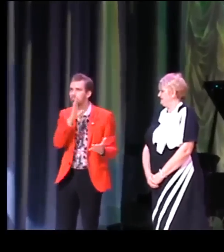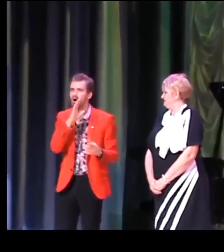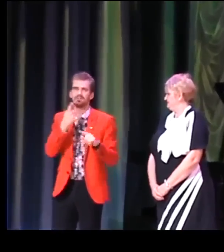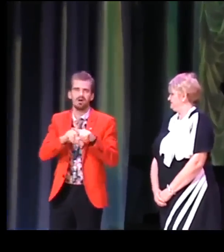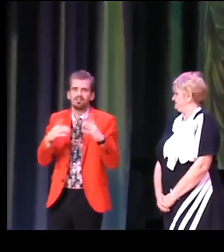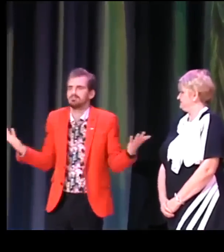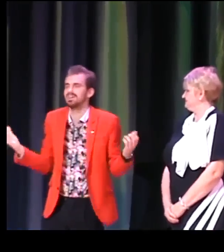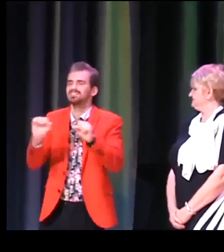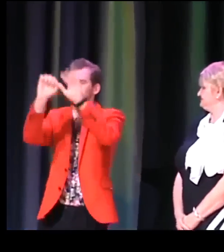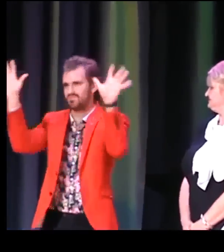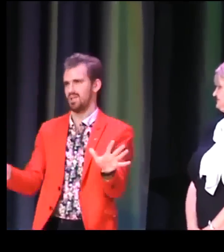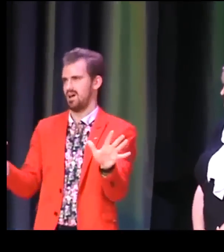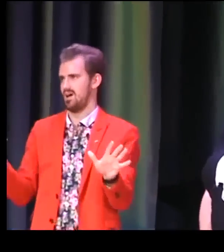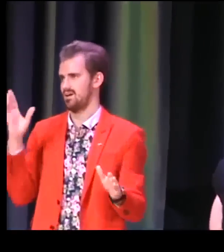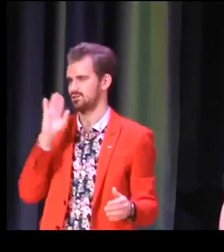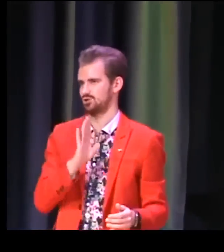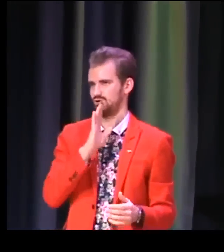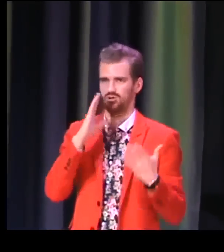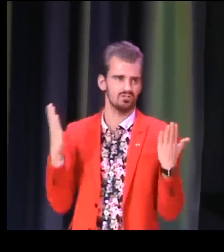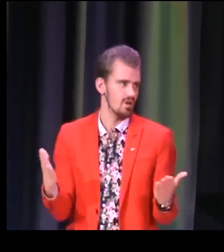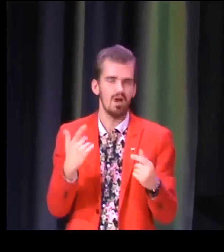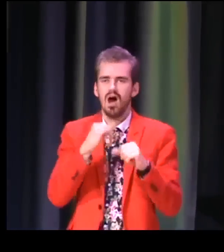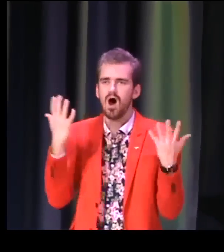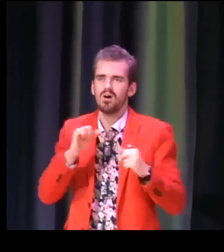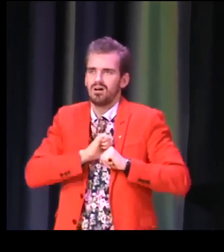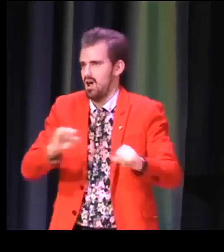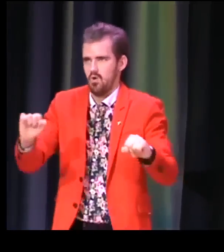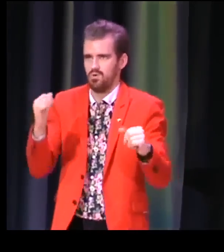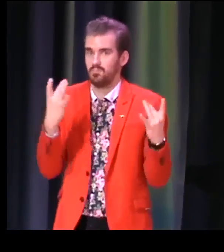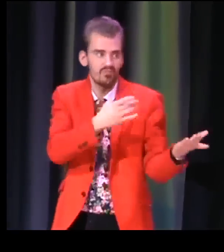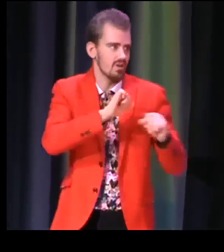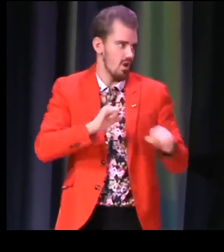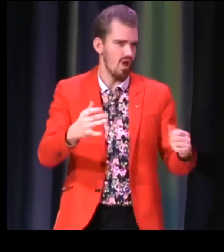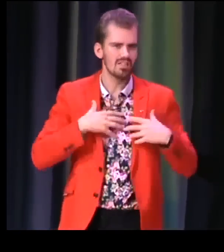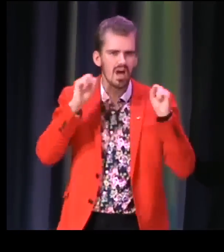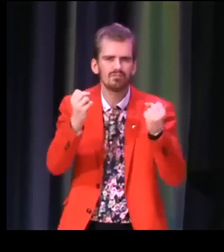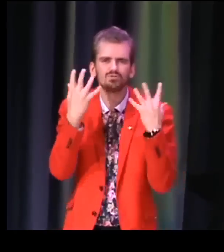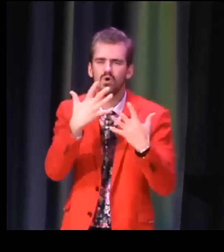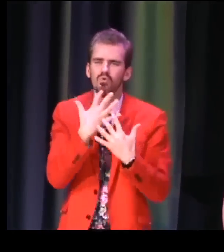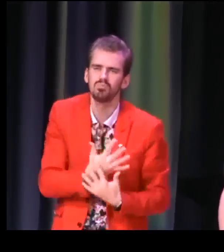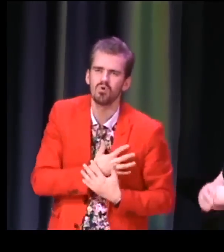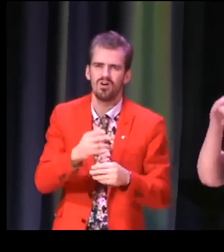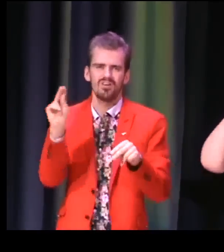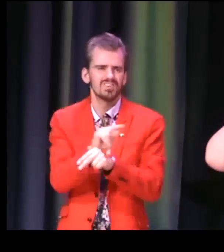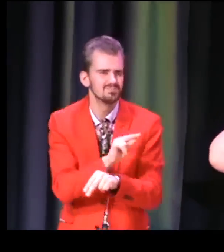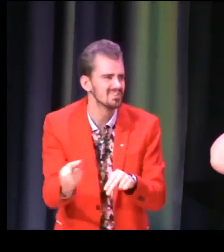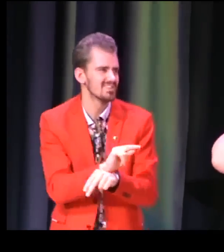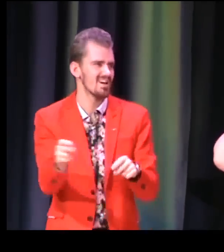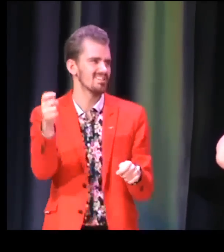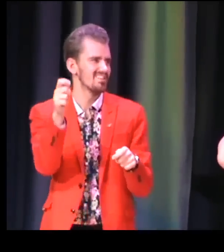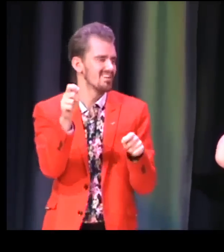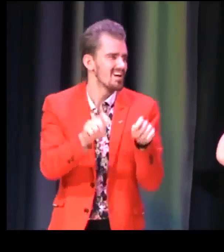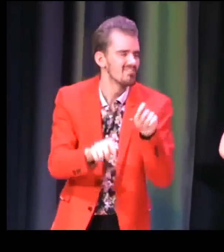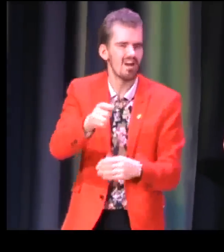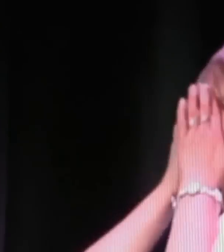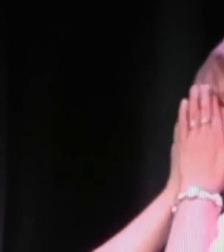Спасибо. День матери – это замечательный праздник. Мать – это святая женщина. Она героиня. Она отдает всю